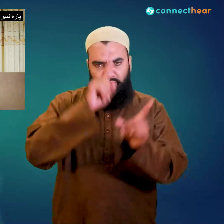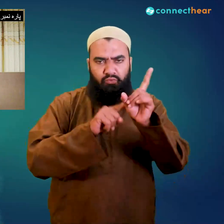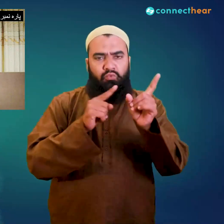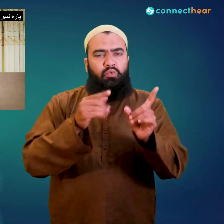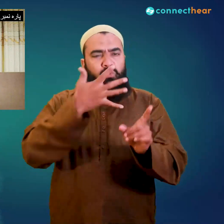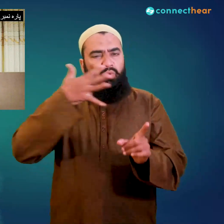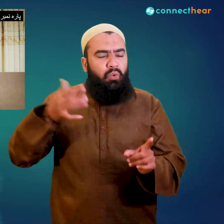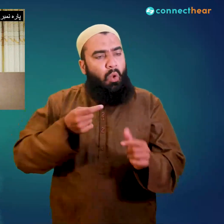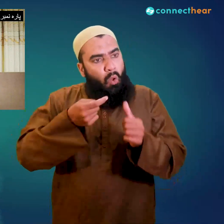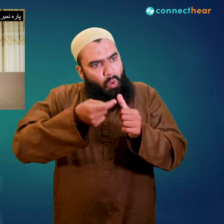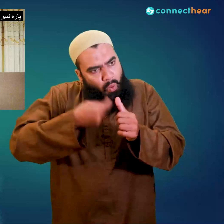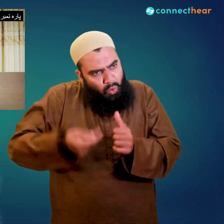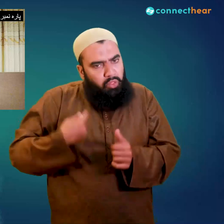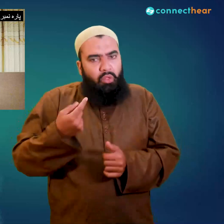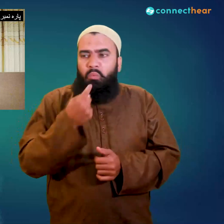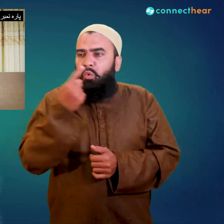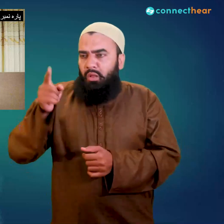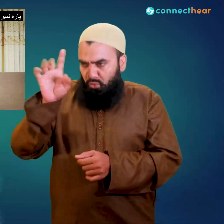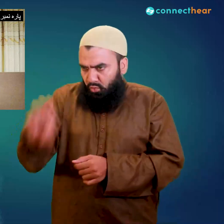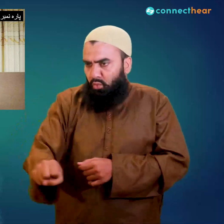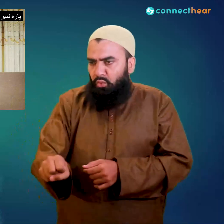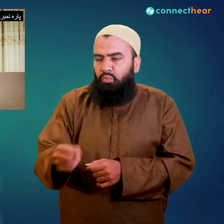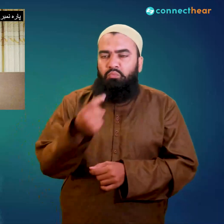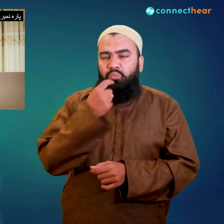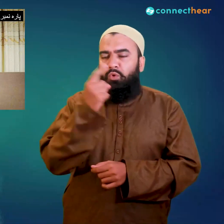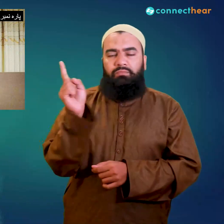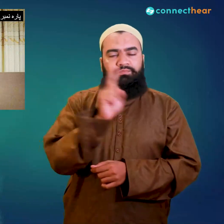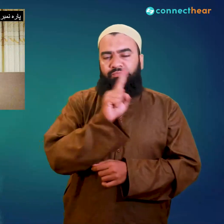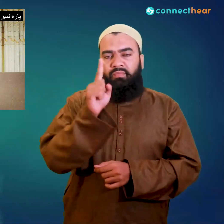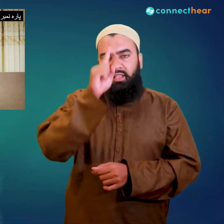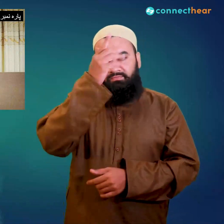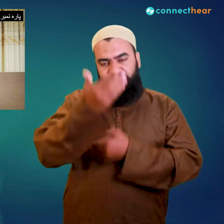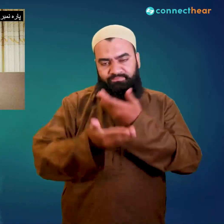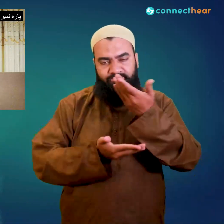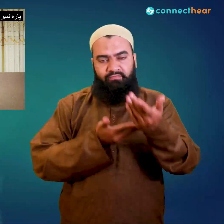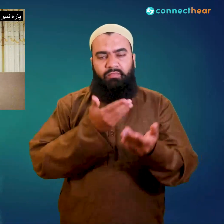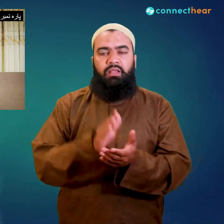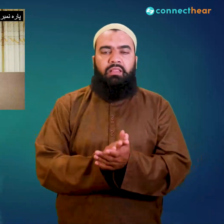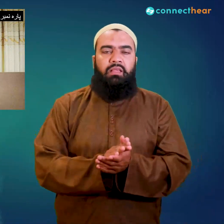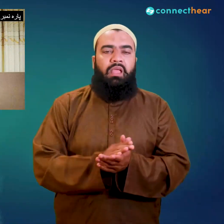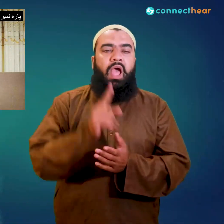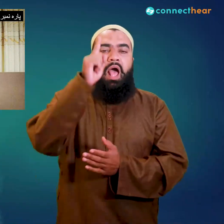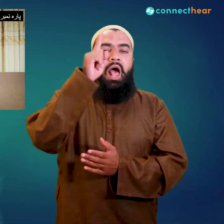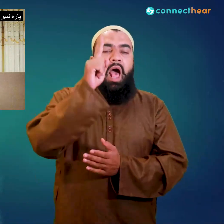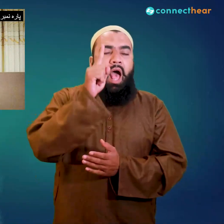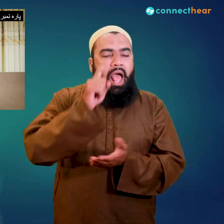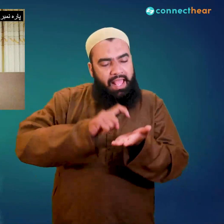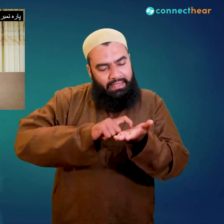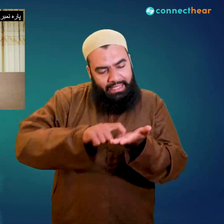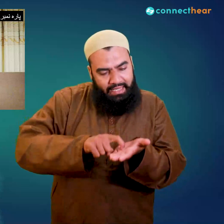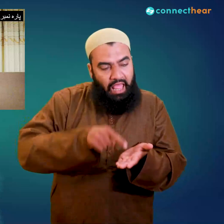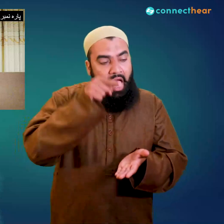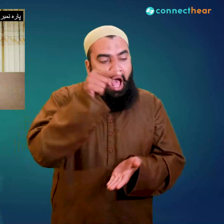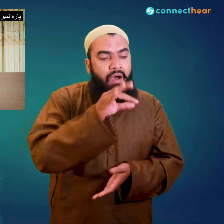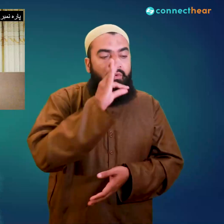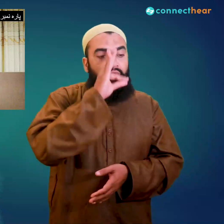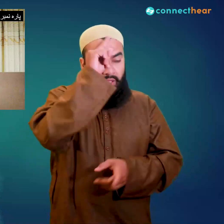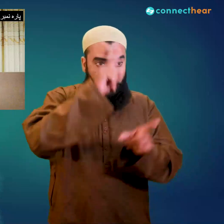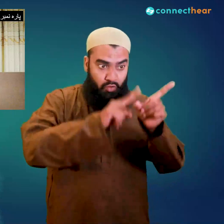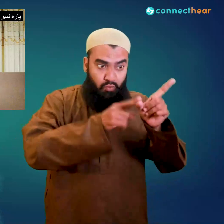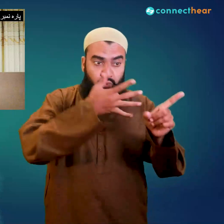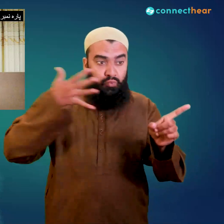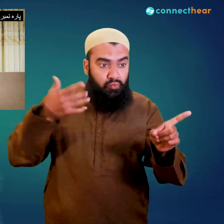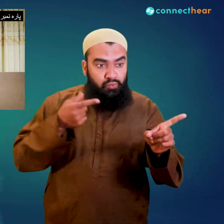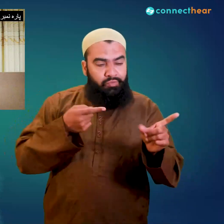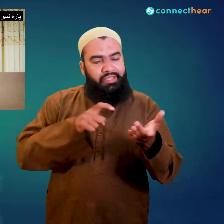اور قرآن مجید کی اس آیت کے اندر یہ فرمایا گیا، کذالک کدنا لیوسف، یہ ہم نے تدبیر یوسف علیہ السلام کے لیے